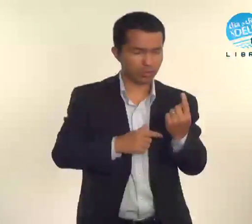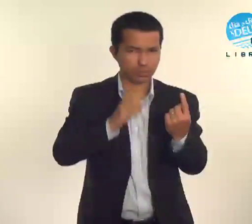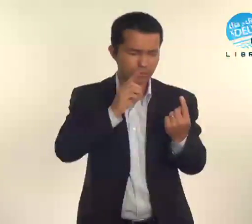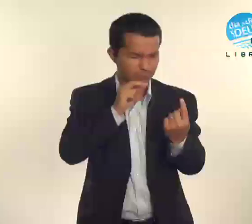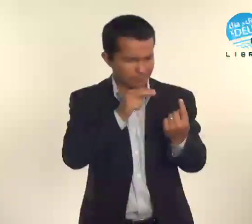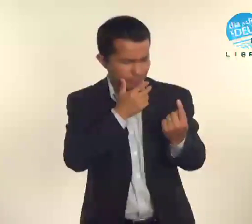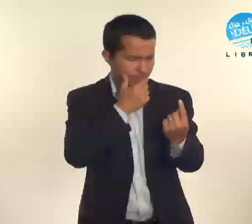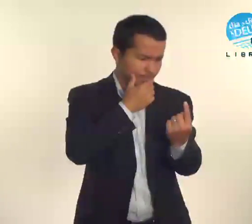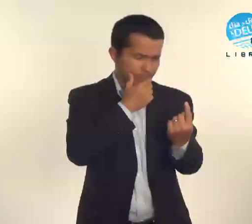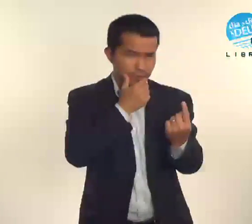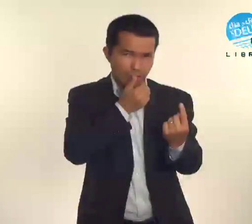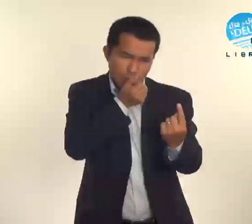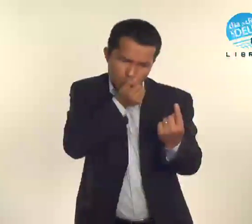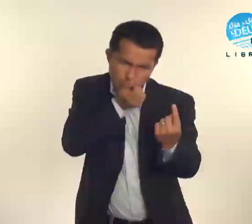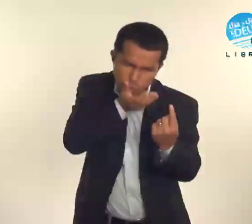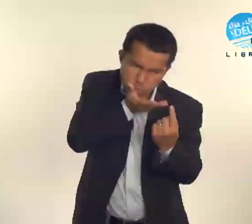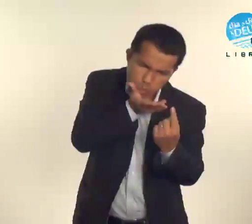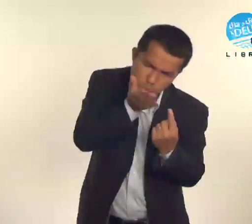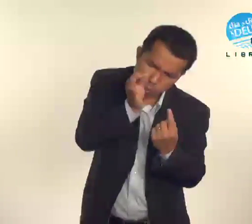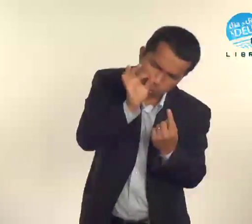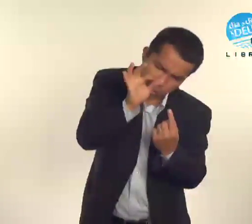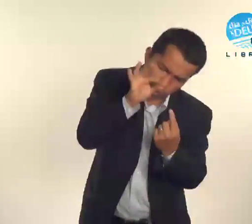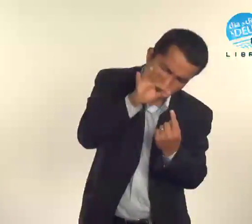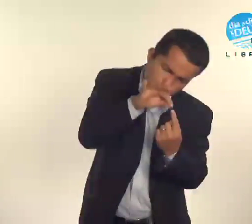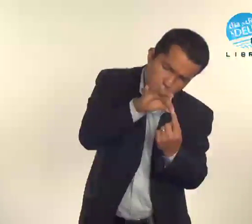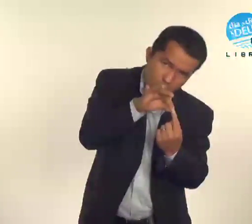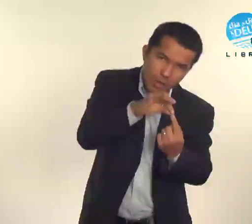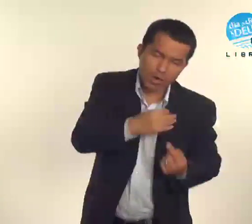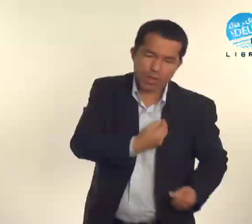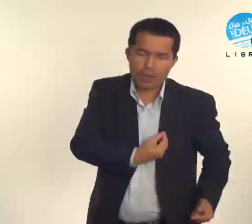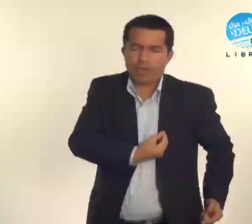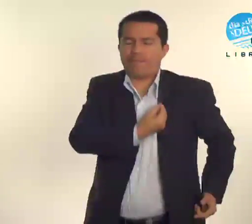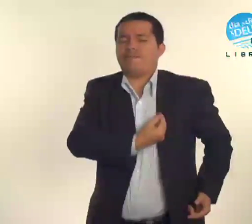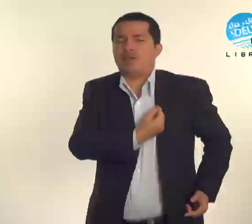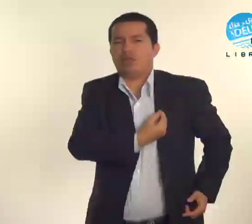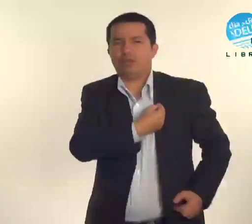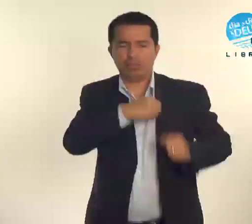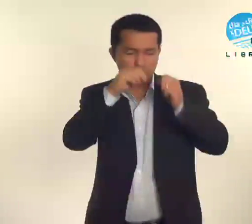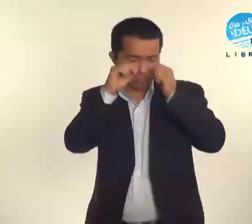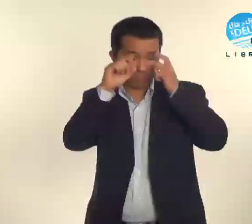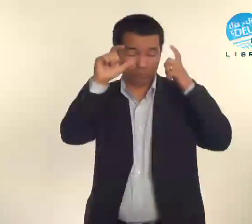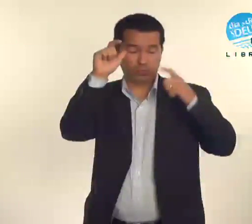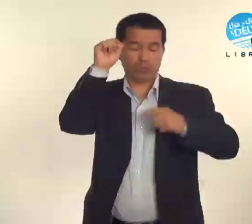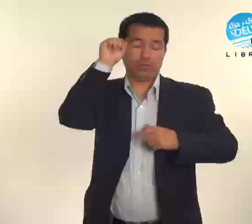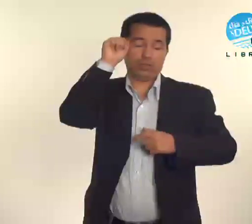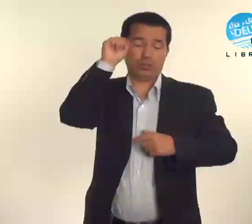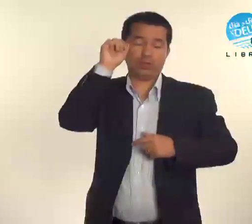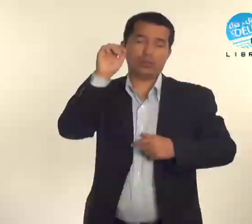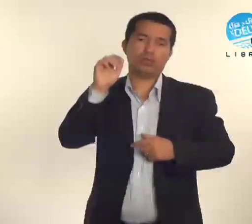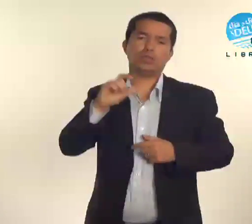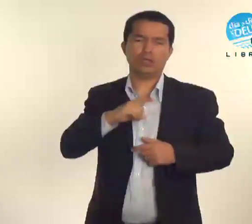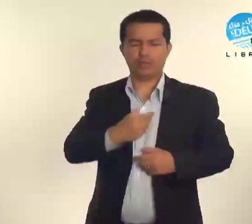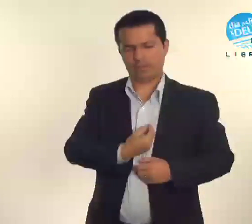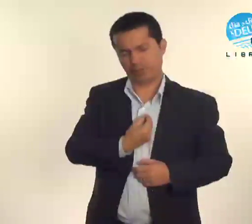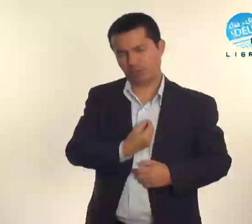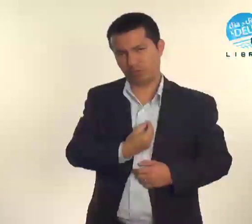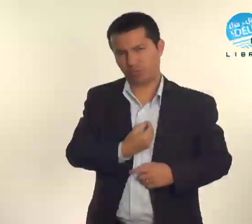toda a criação da terra e o ser humano. É interessante quando a gente lê a